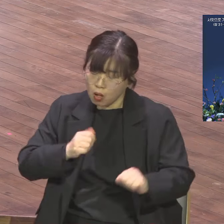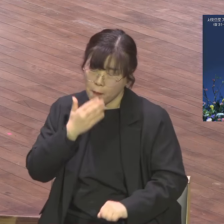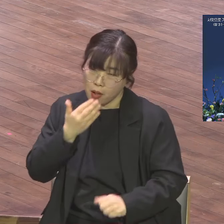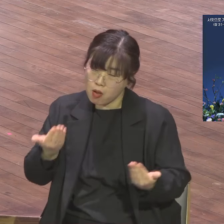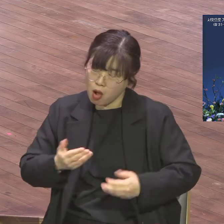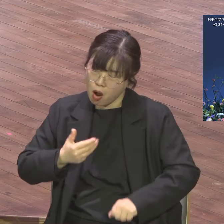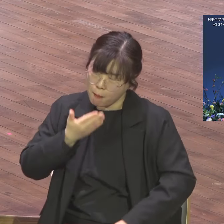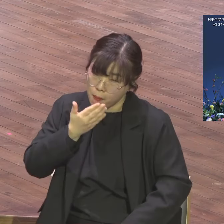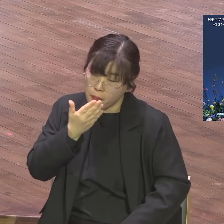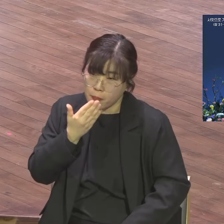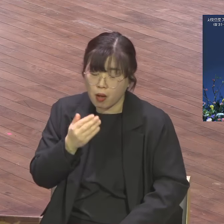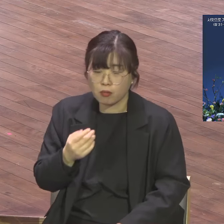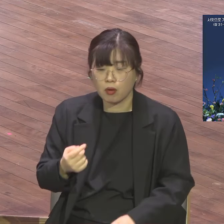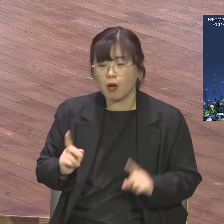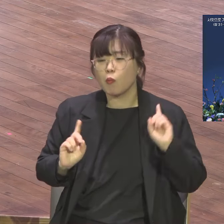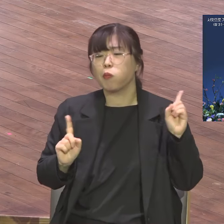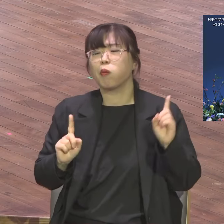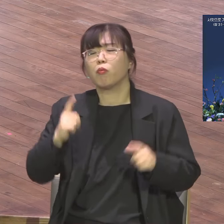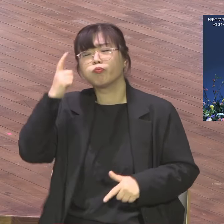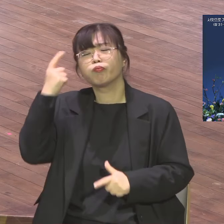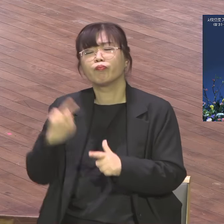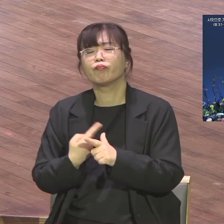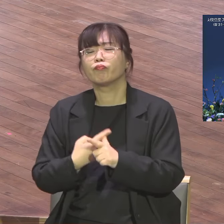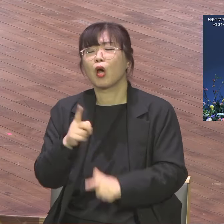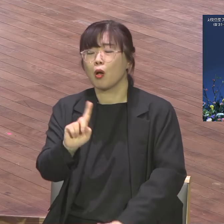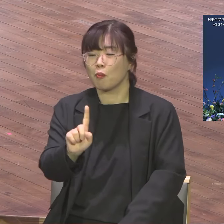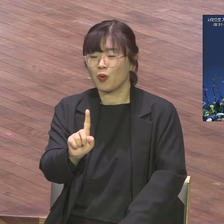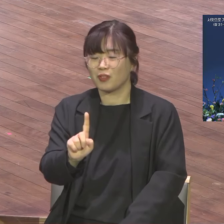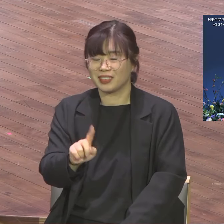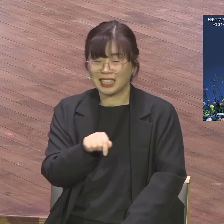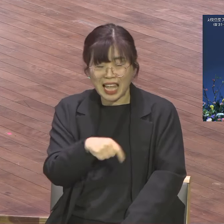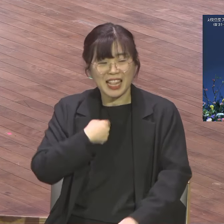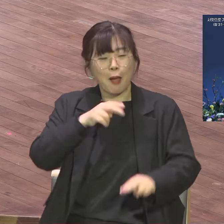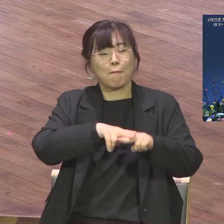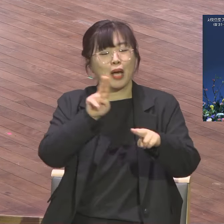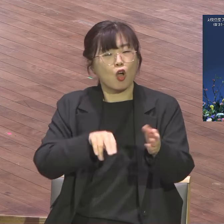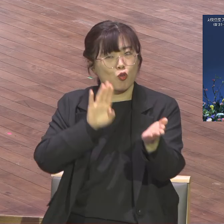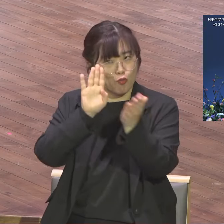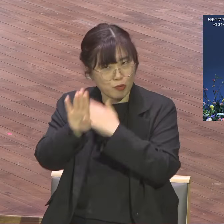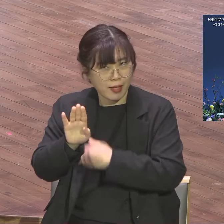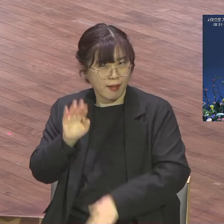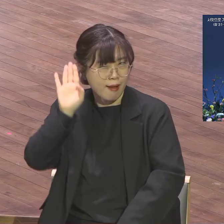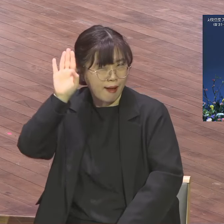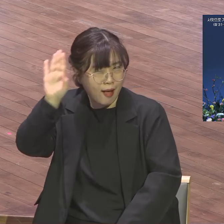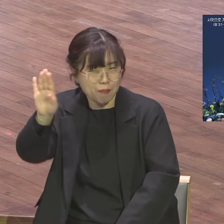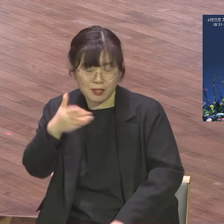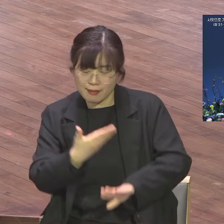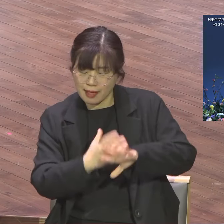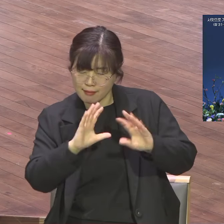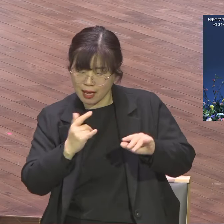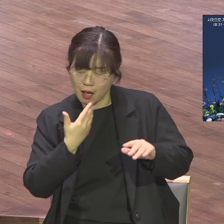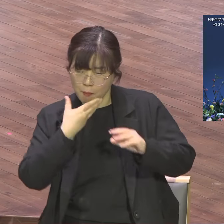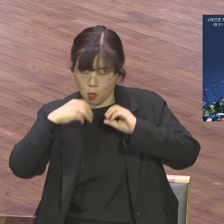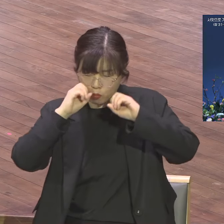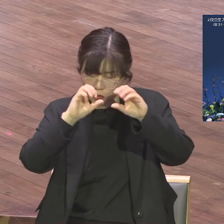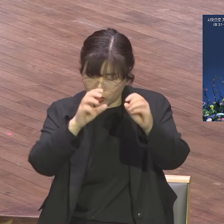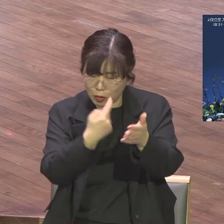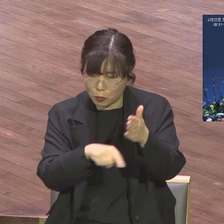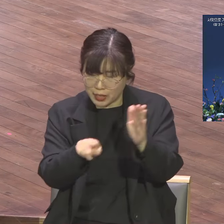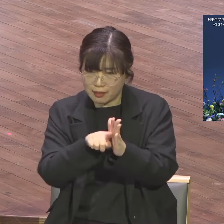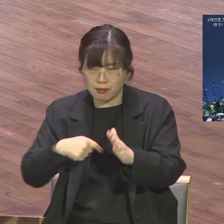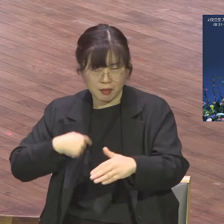은퇴를 앞두고 있는 분들은요 미리 선교 현장 가슴을 가지고 선교 현장 가슴과